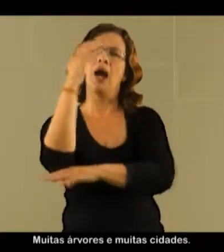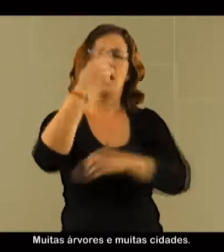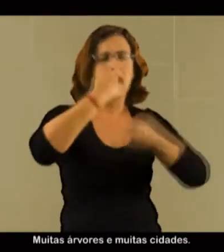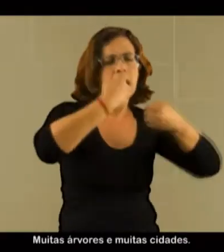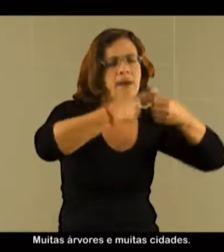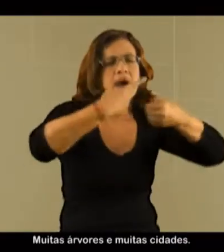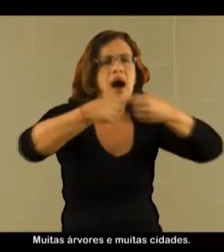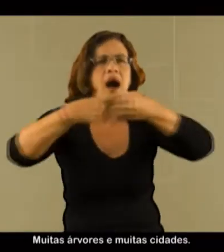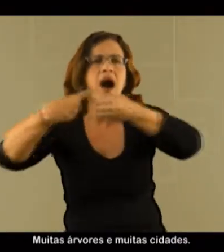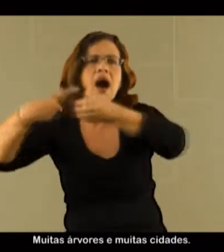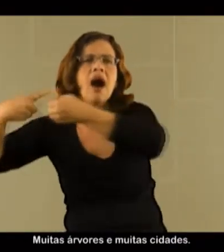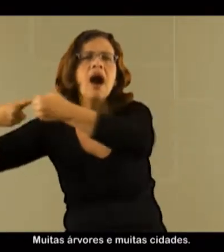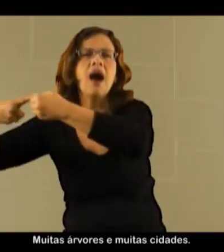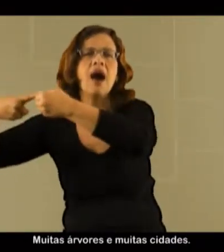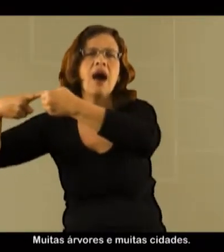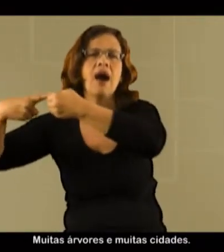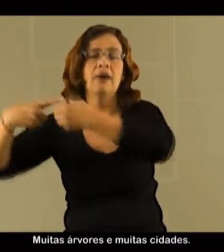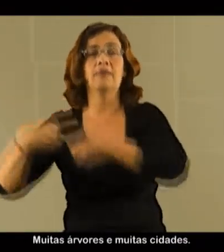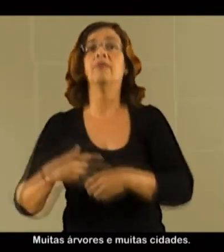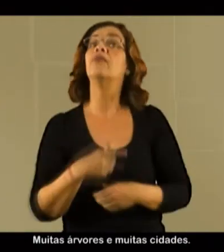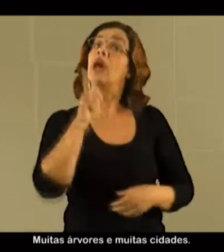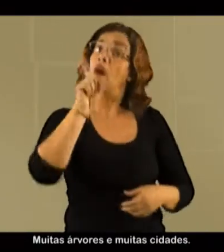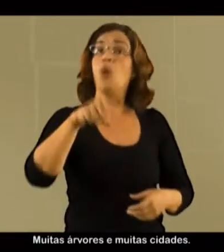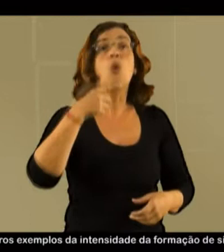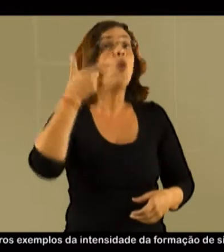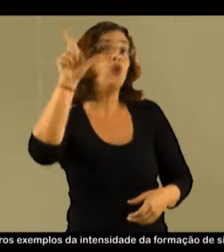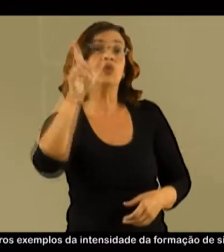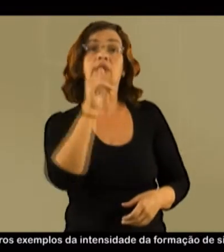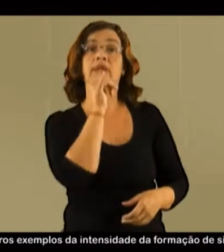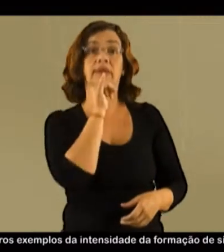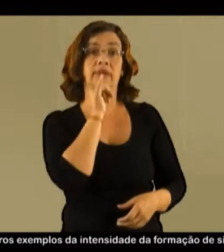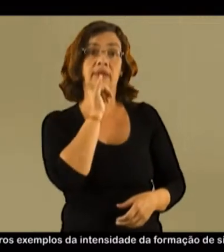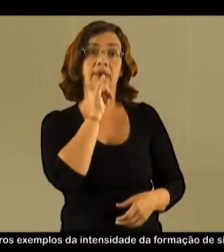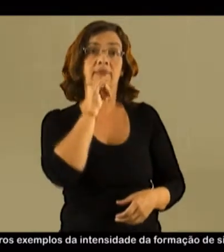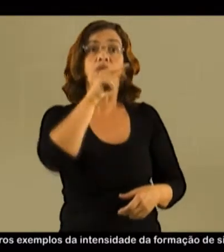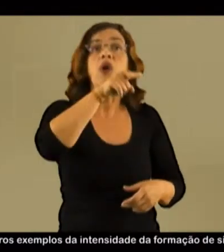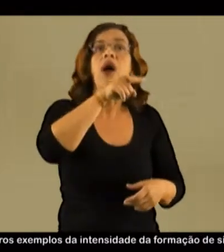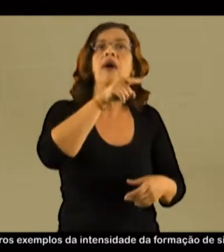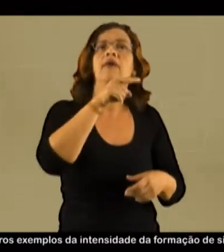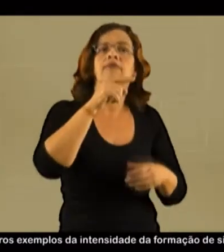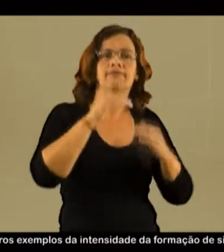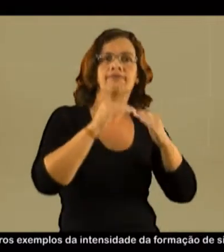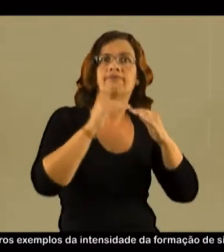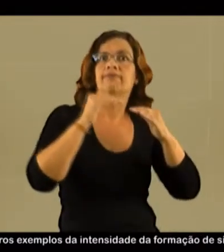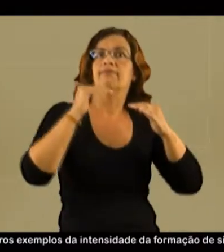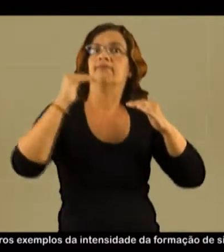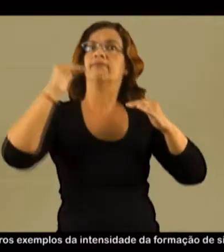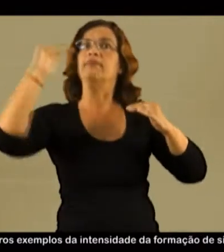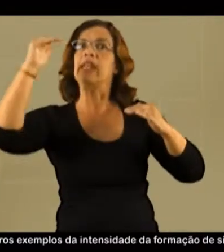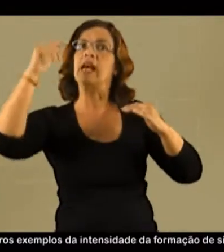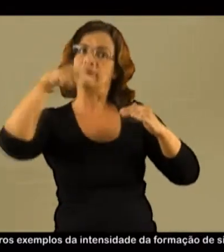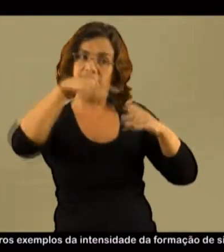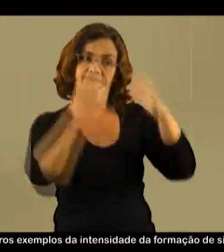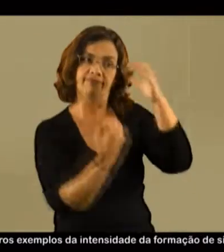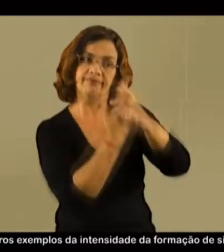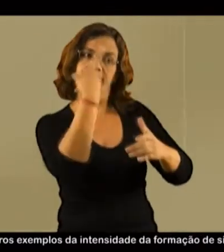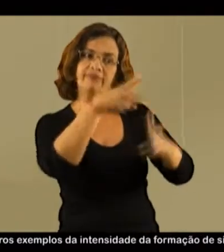Muitas árvores e muitas cidades. E outros exemplos da intensidade da formação de sinais,